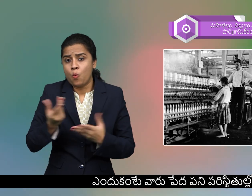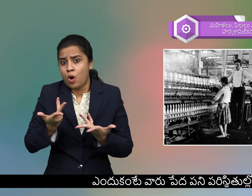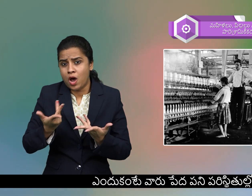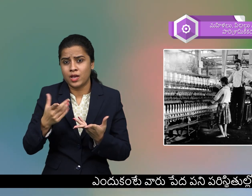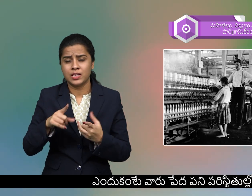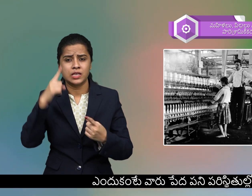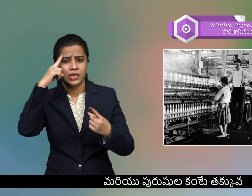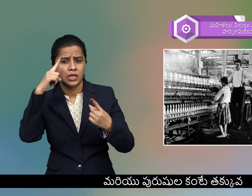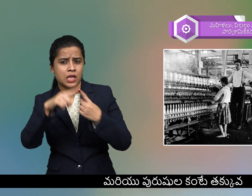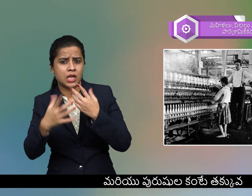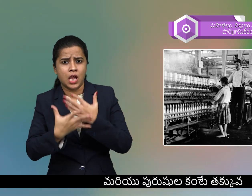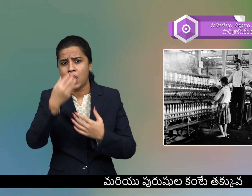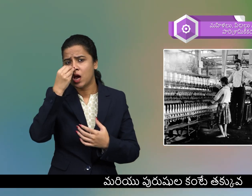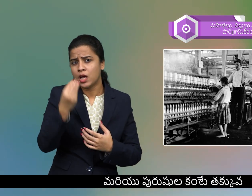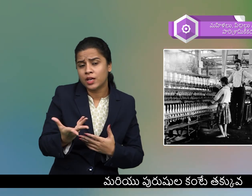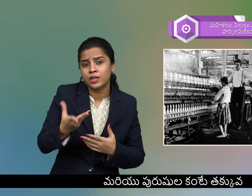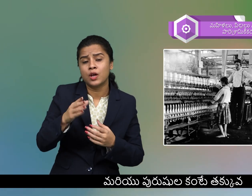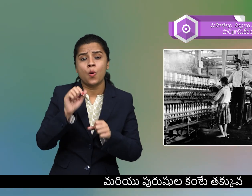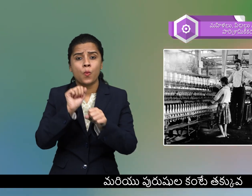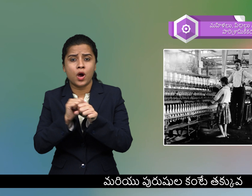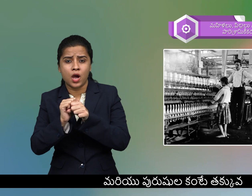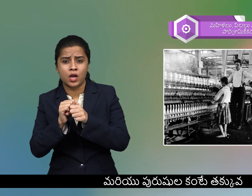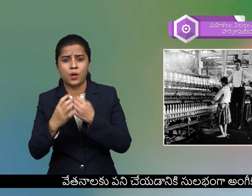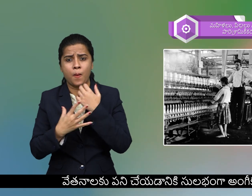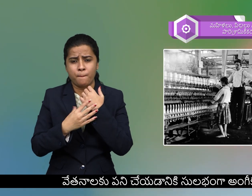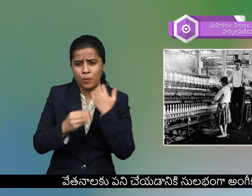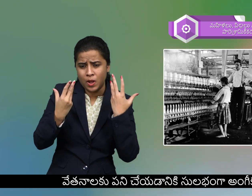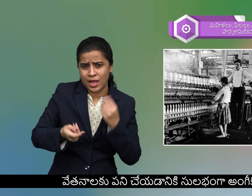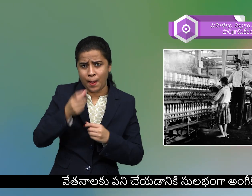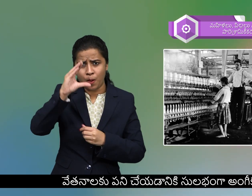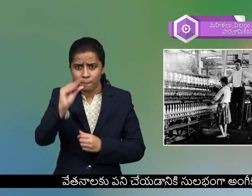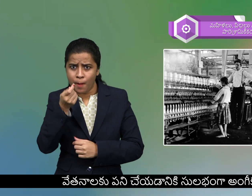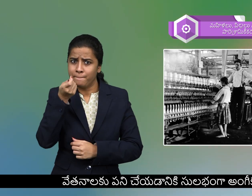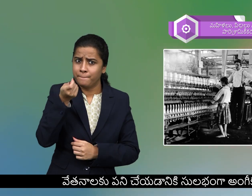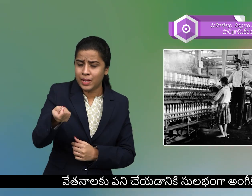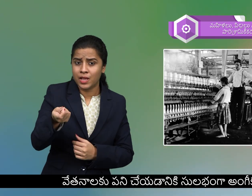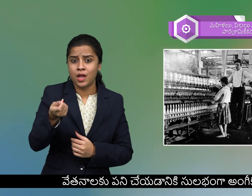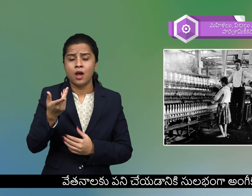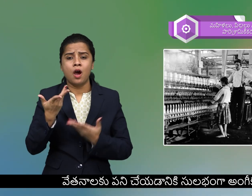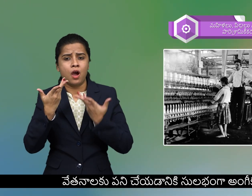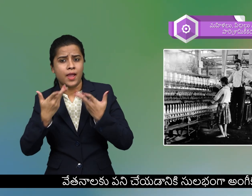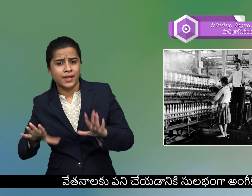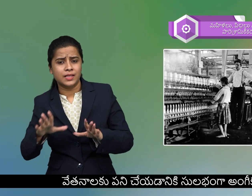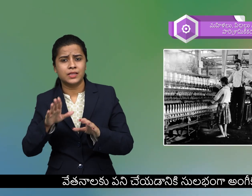పరిస్థితుల్లో మరియు పురుషుల కంటే తక్కువ వేతనాలకు పనిచేయడానికి సులభంగా అంగీకరిస్తారు.